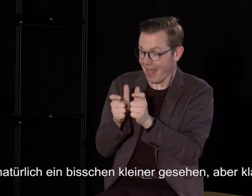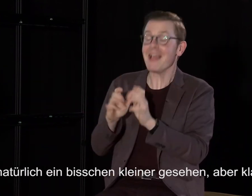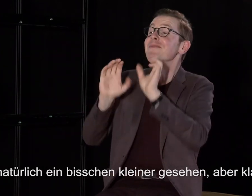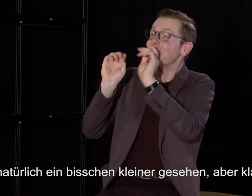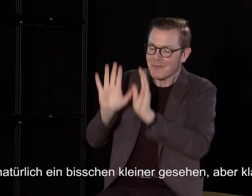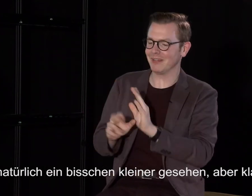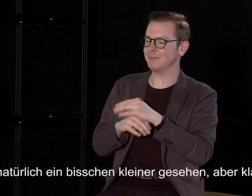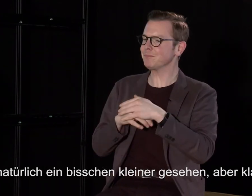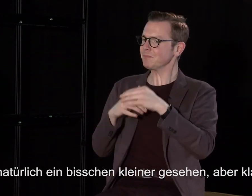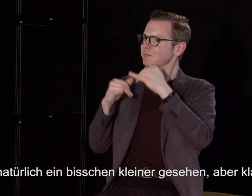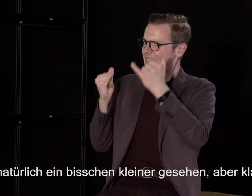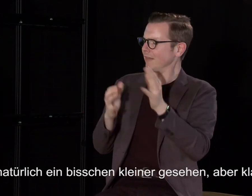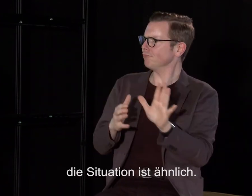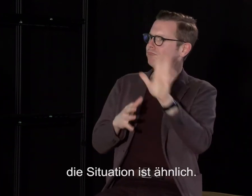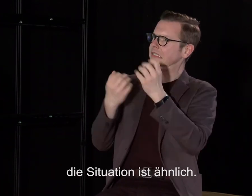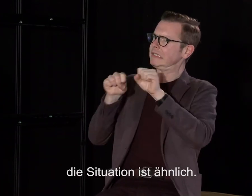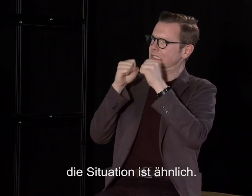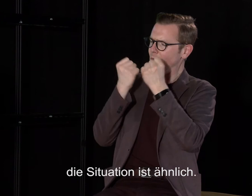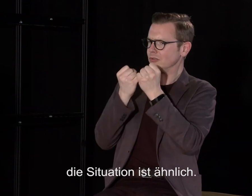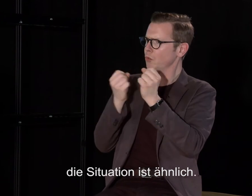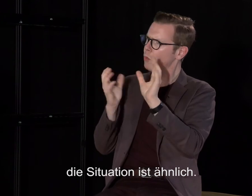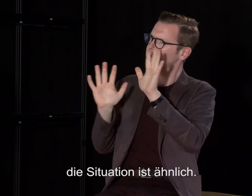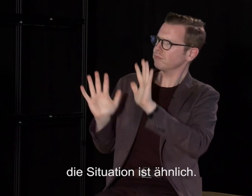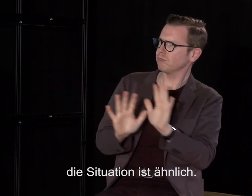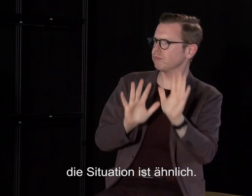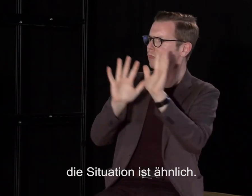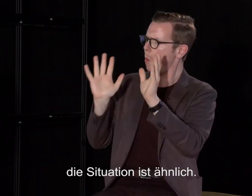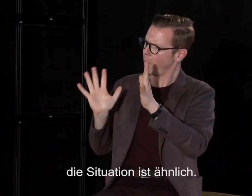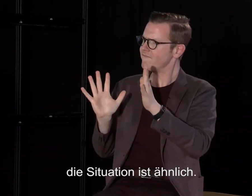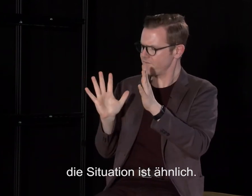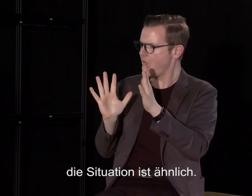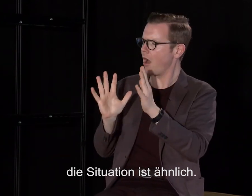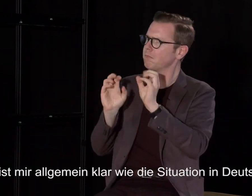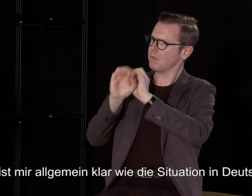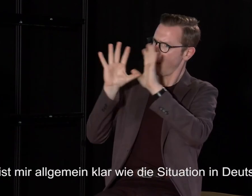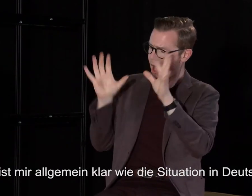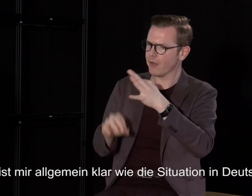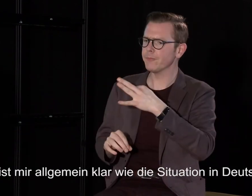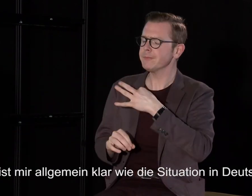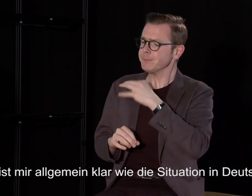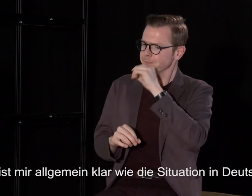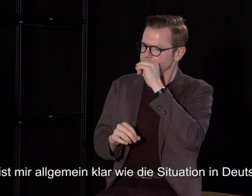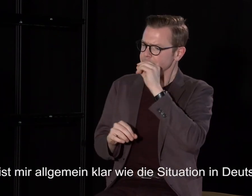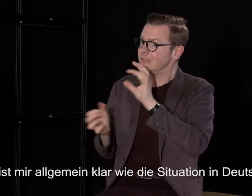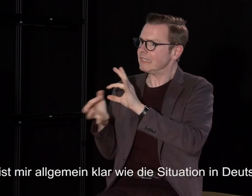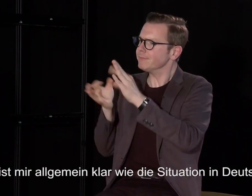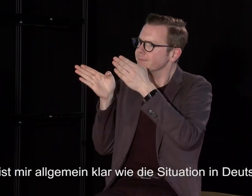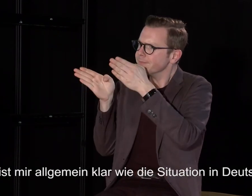kleiner gesehen, aber klar, aber so die Situation ist ähnlich. Jetzt ist mir so allgemein klar, wie das in Deutschland